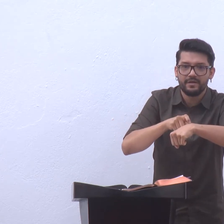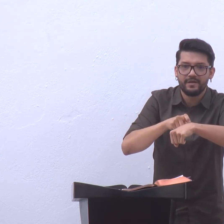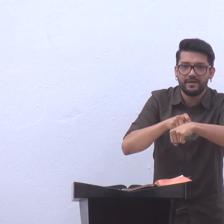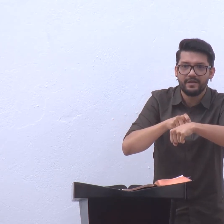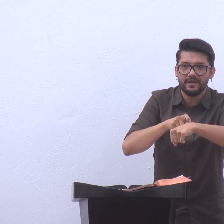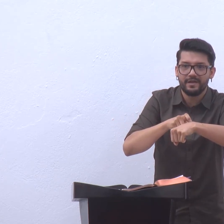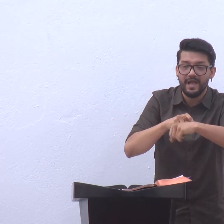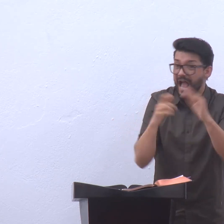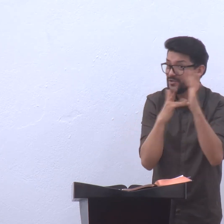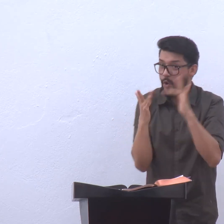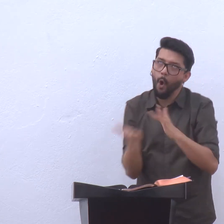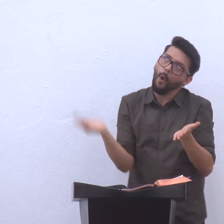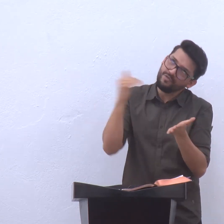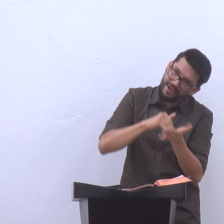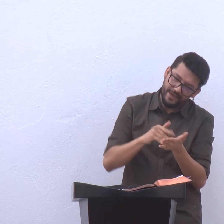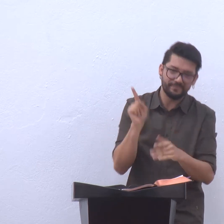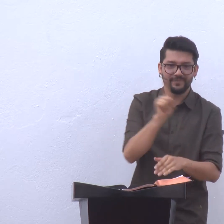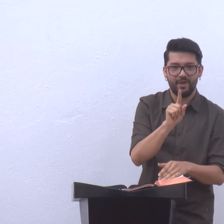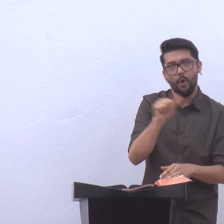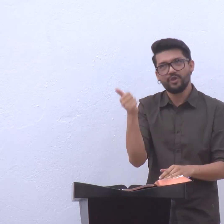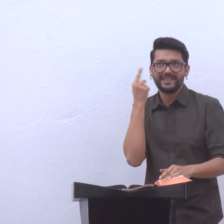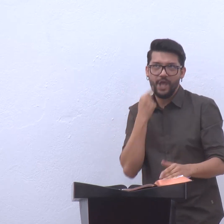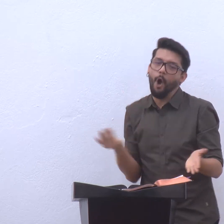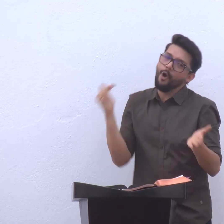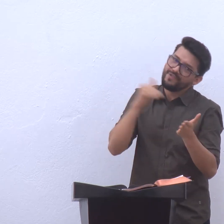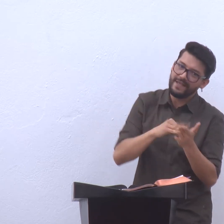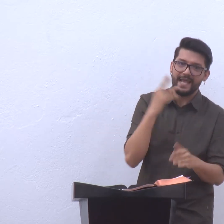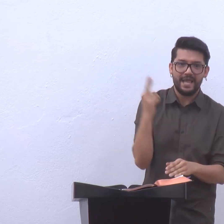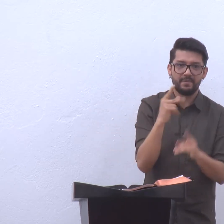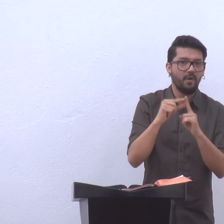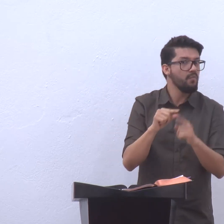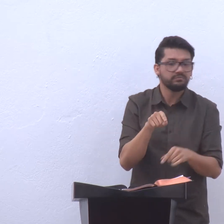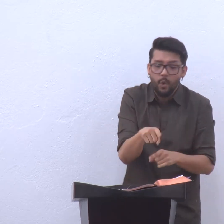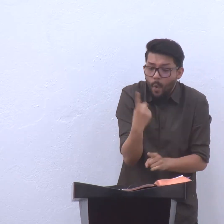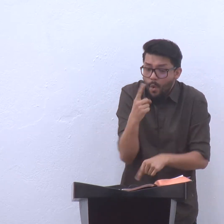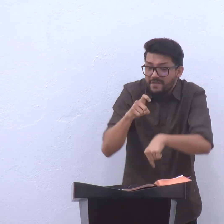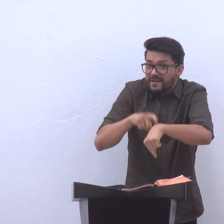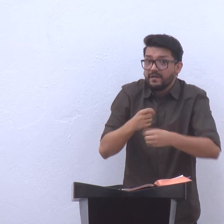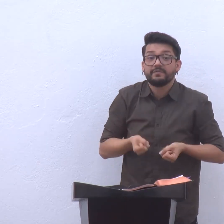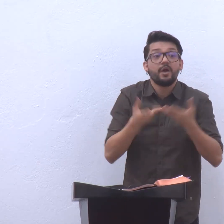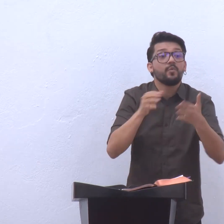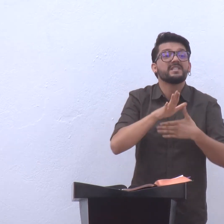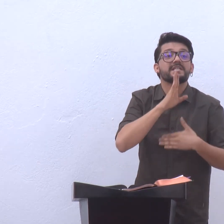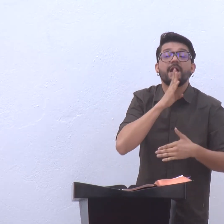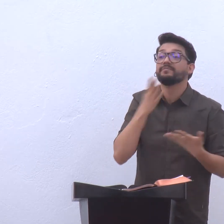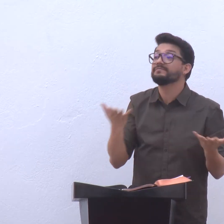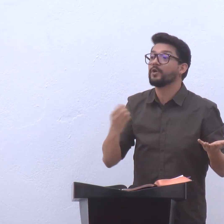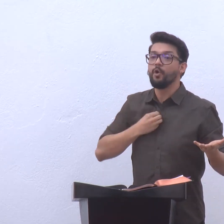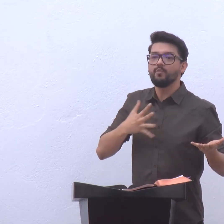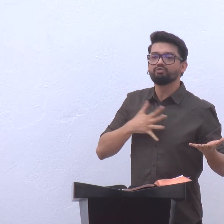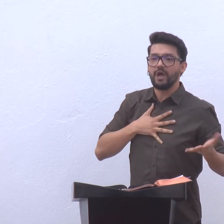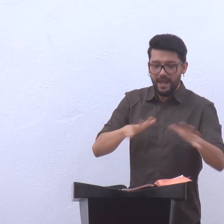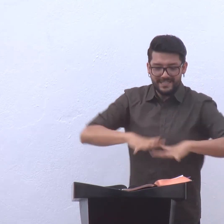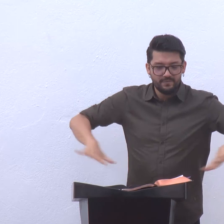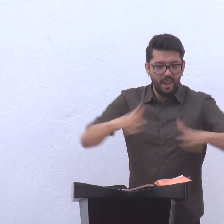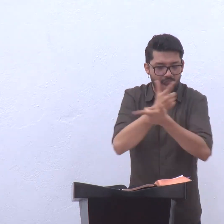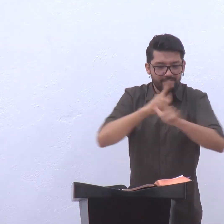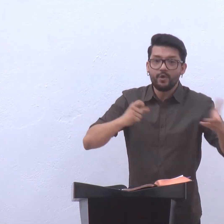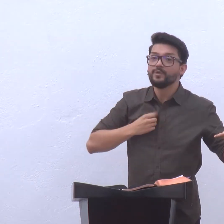interior, correrán ríos de agua viva. En el último día de la fiesta, Él no lo hizo al principio, lo hizo ya al final.